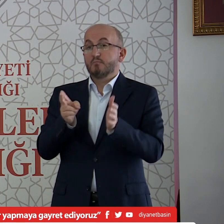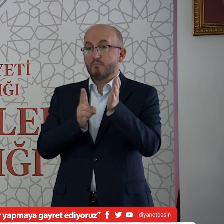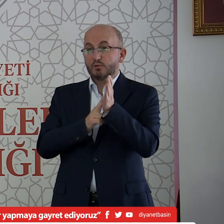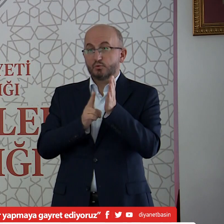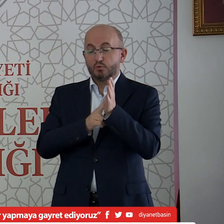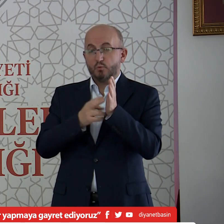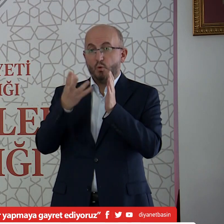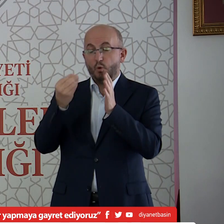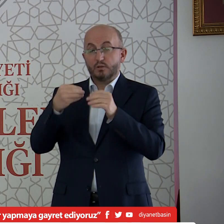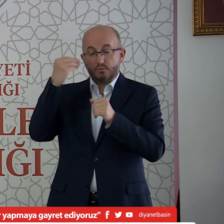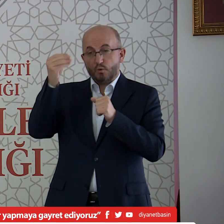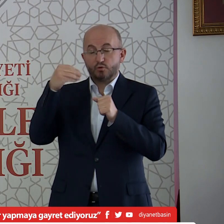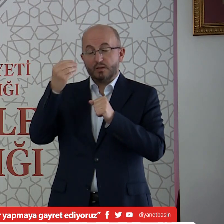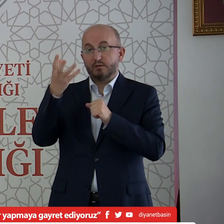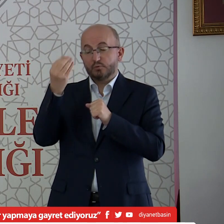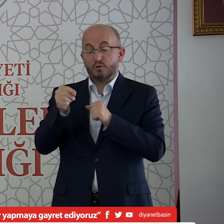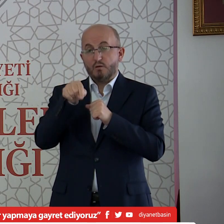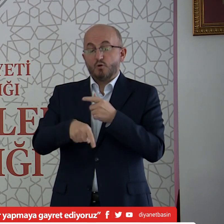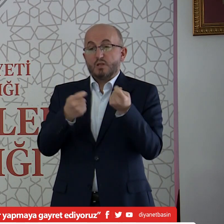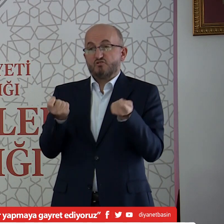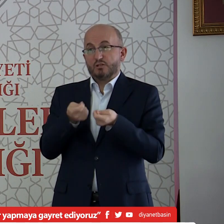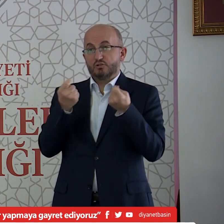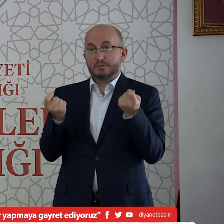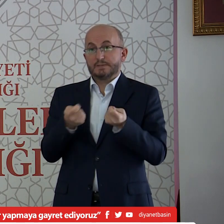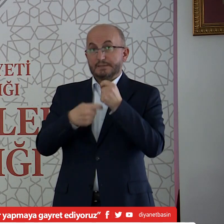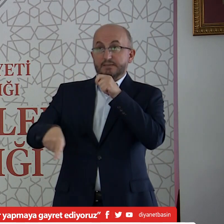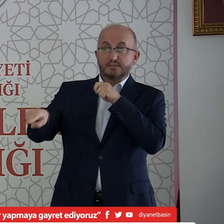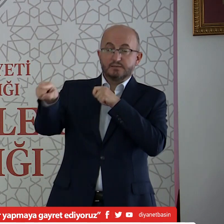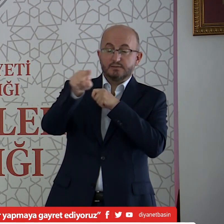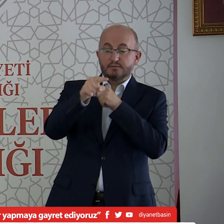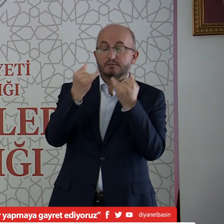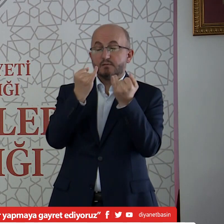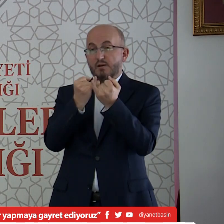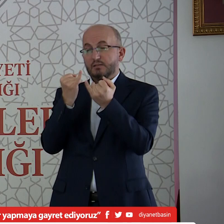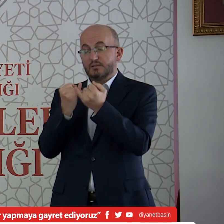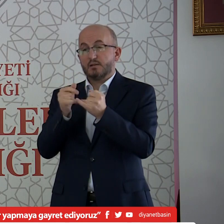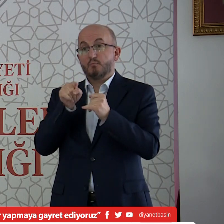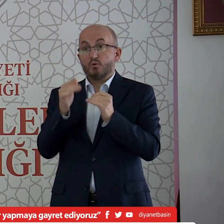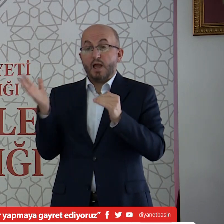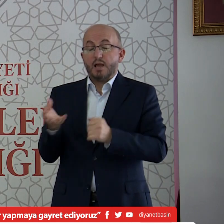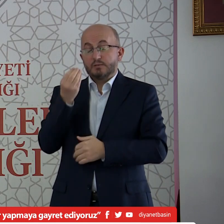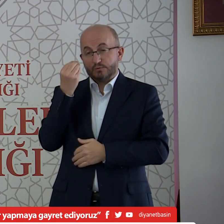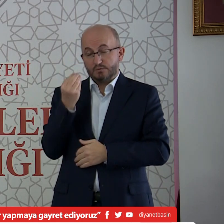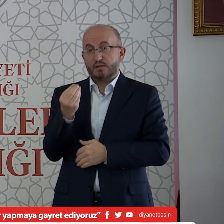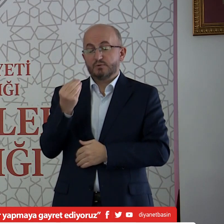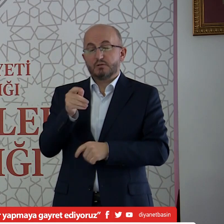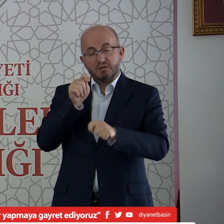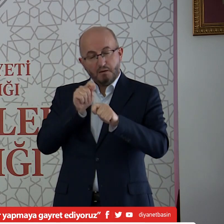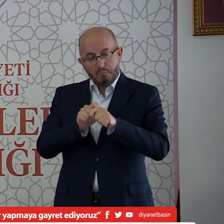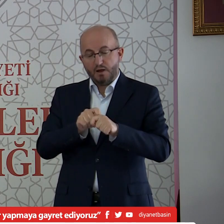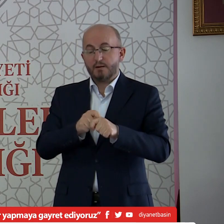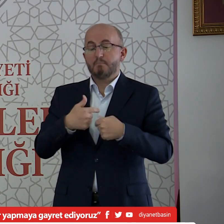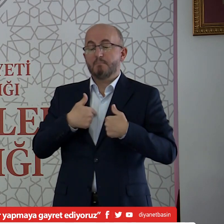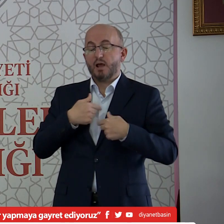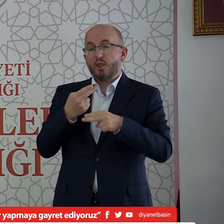olan, hocalarımız olan, burada çalışan siz kardeşlerimiz bunu en güzel bir şekilde yapar